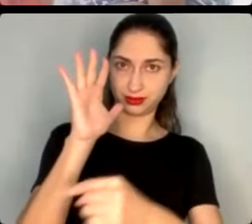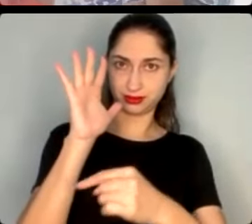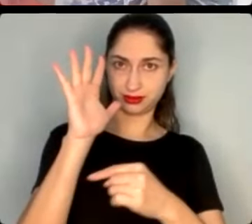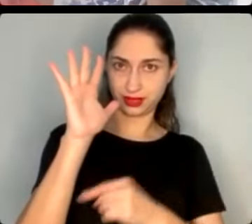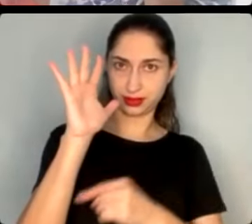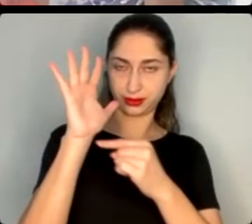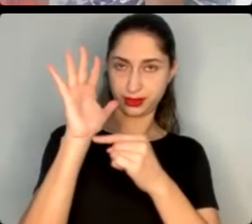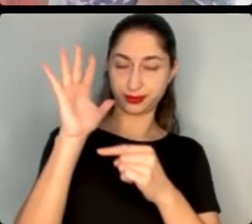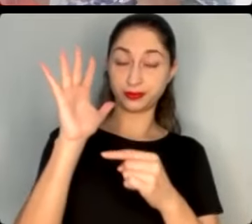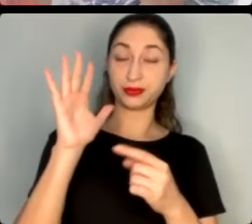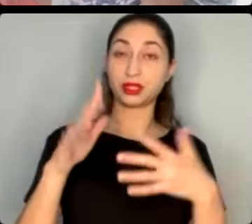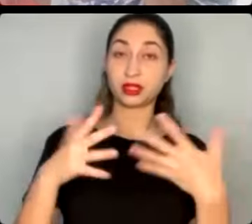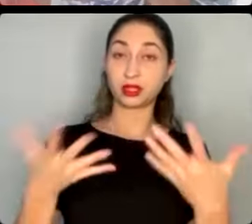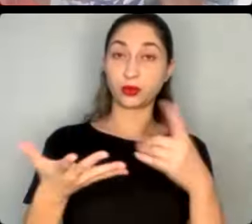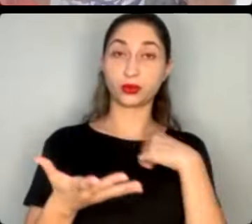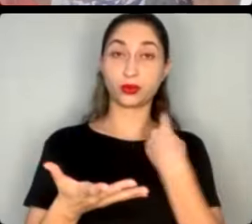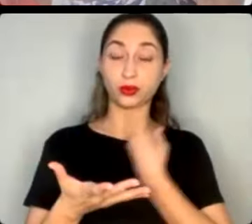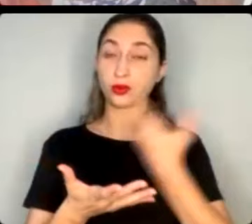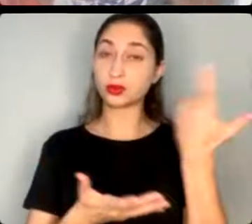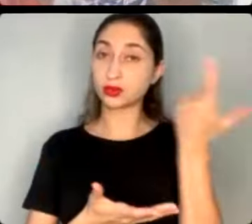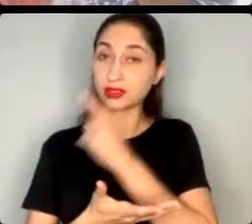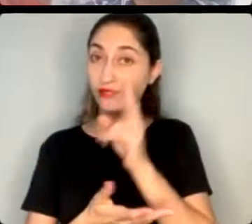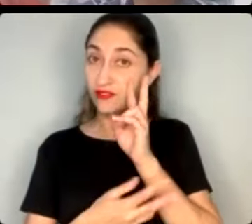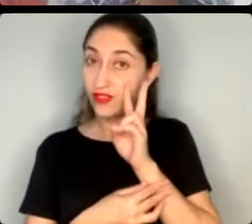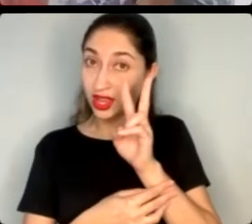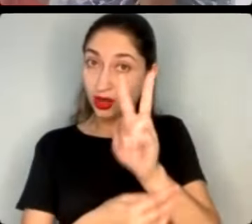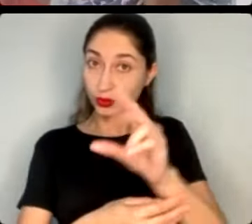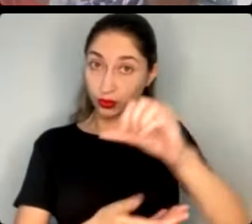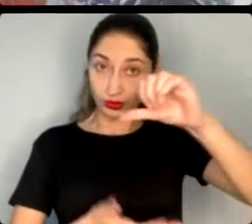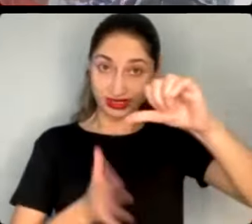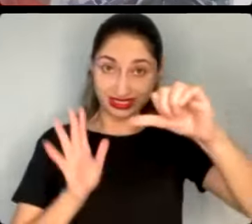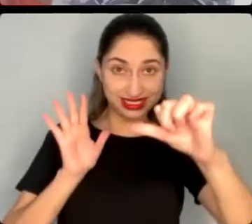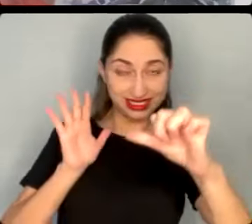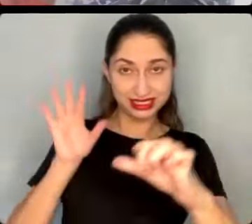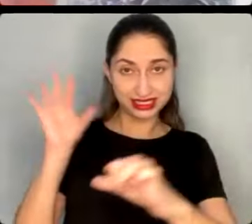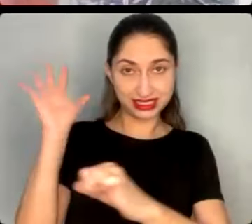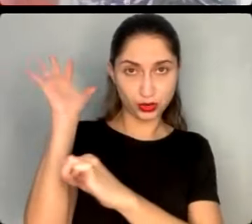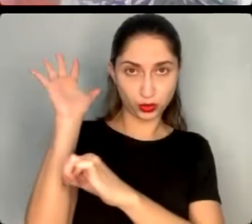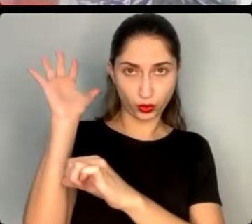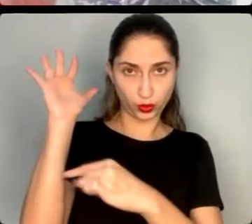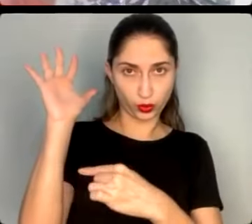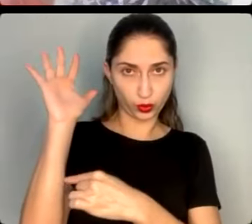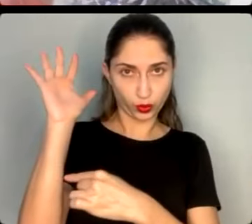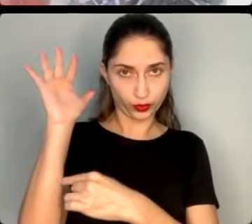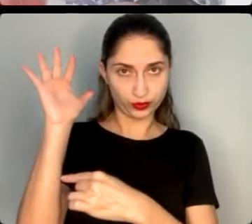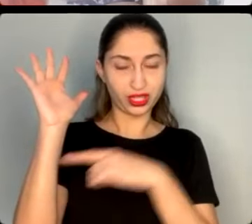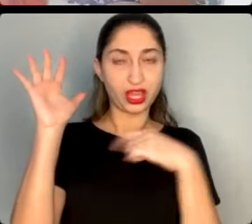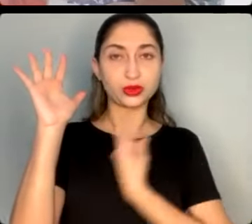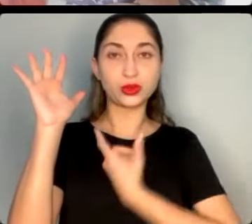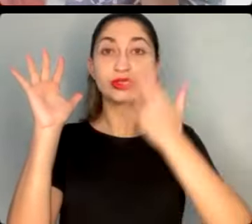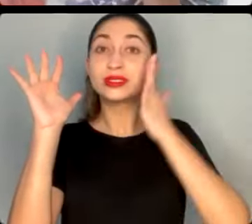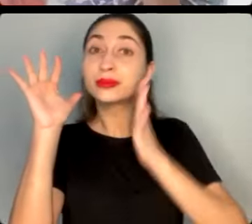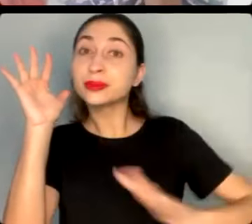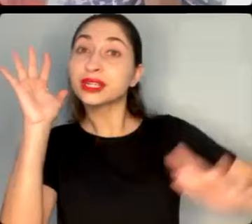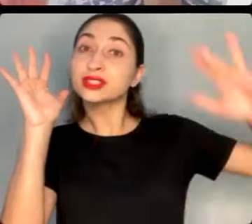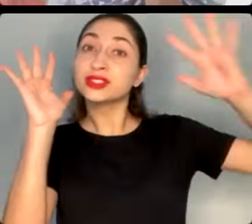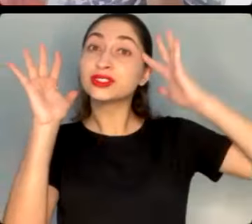no centro de gravidade do corpo, que seria essa imagem da estrela, não é?